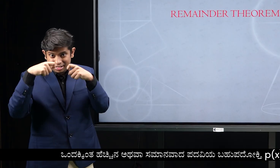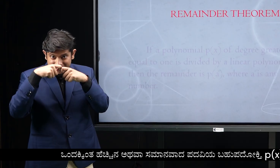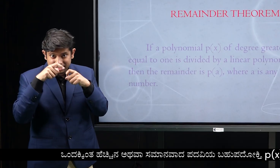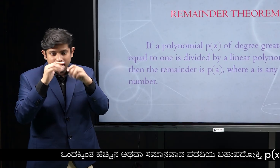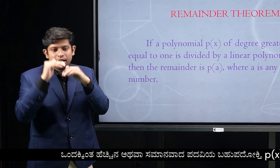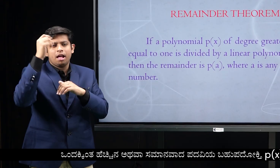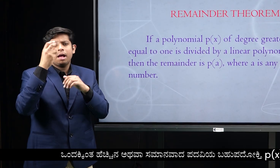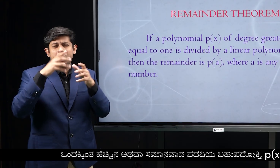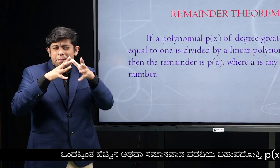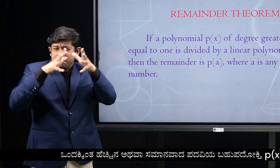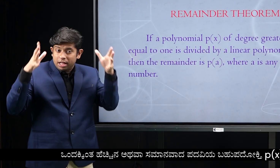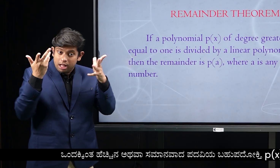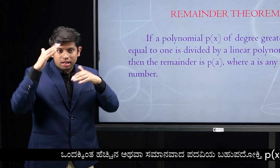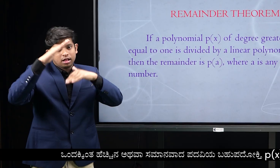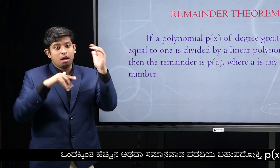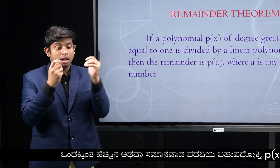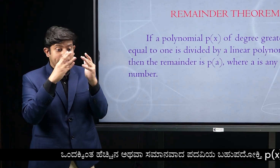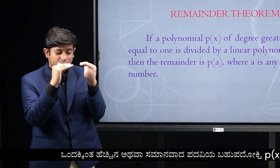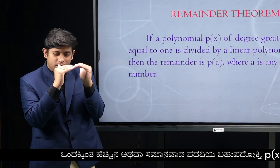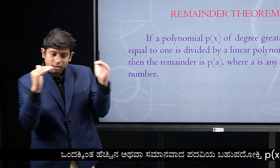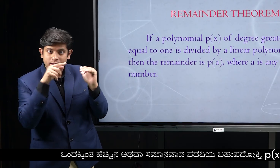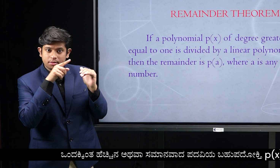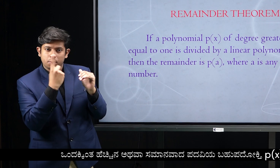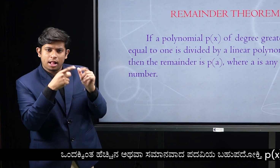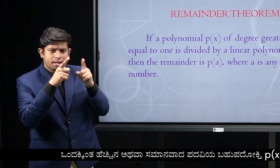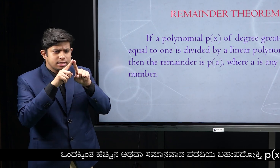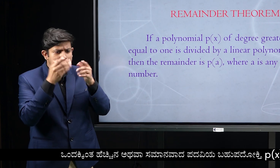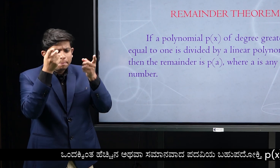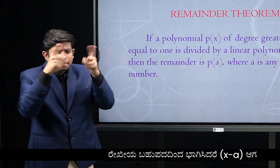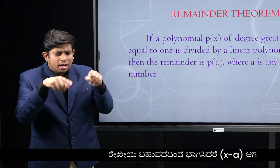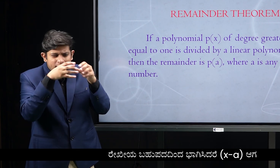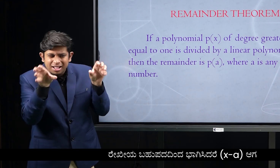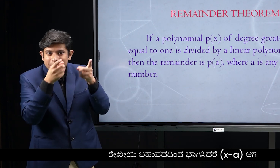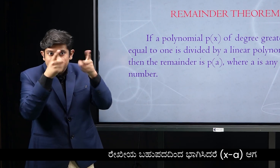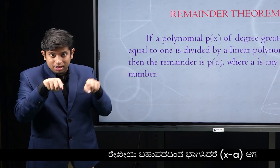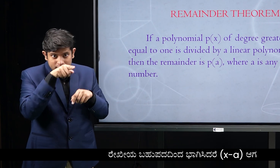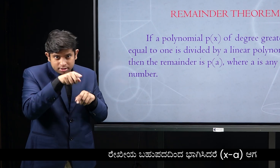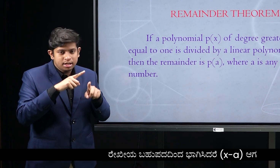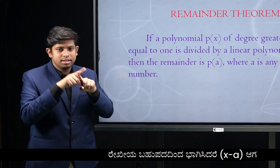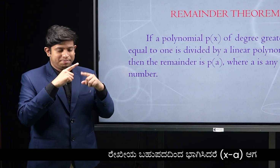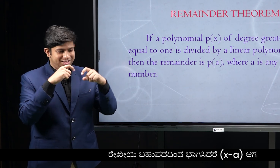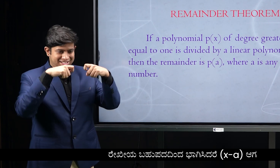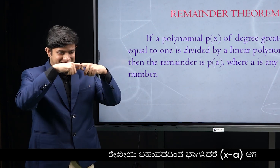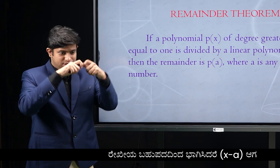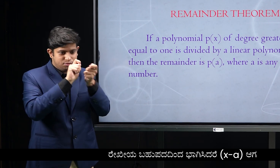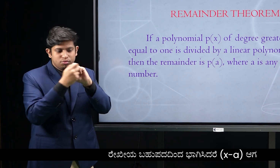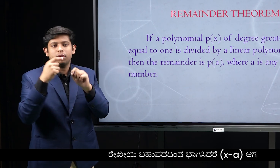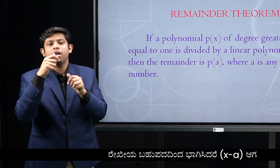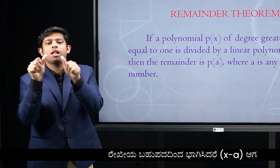ಒಂದಕ್ಕಿಂತ ಹೆಚ್ಚಿನ ಅಥವಾ ಸಮಾನವಾದ ಪದವಿಯ ಬಹುಪದೋಕ್ತಿ ಪಿ ಆಫ್ ಎಕ್ಸ್ ಅನ್ನ ರೇಖೀಯ ಪದದಿಂದ ಭಾಗಿಸಿದರೆ ಎಕ್ಸ್ ಮೈನಸ್ ಎ ಆಗ